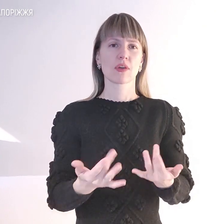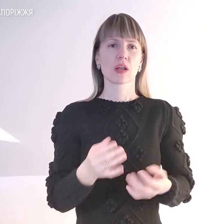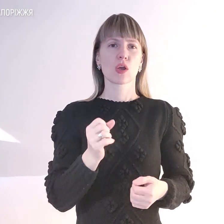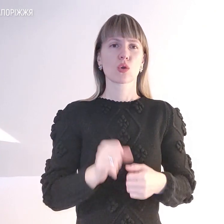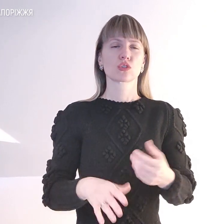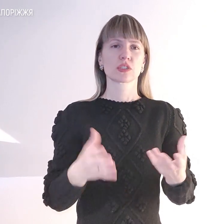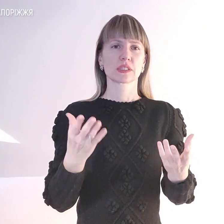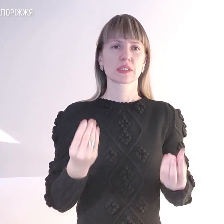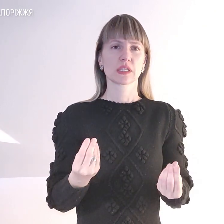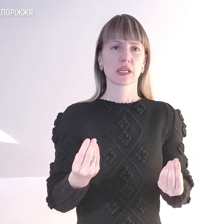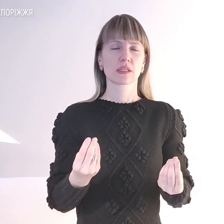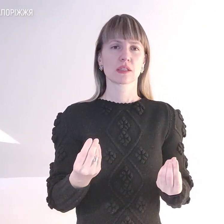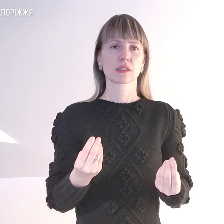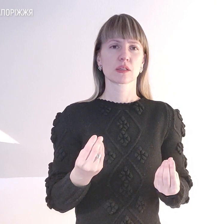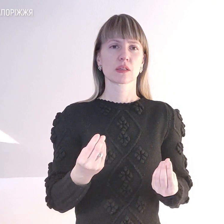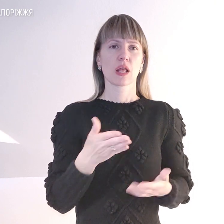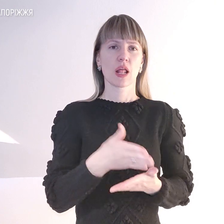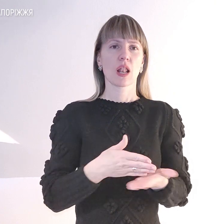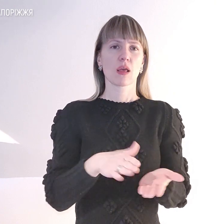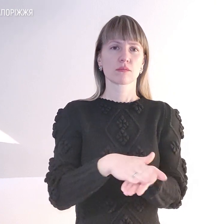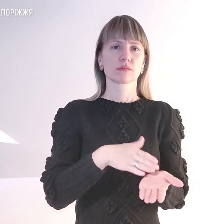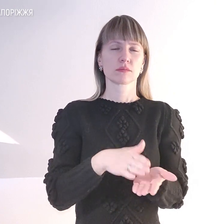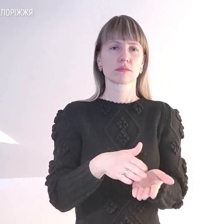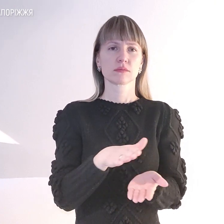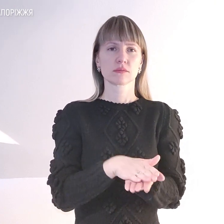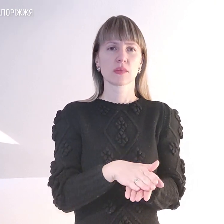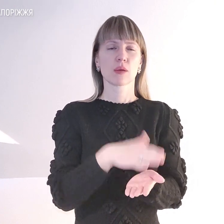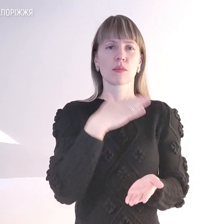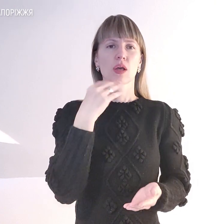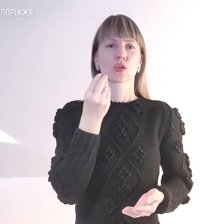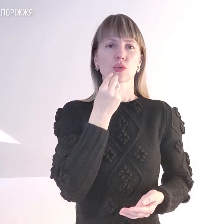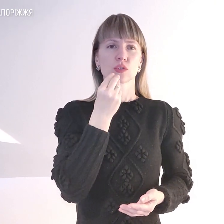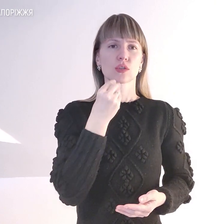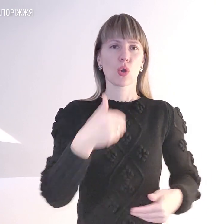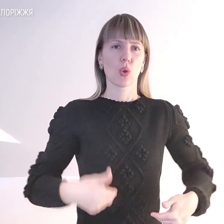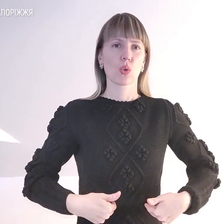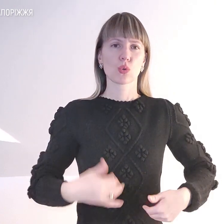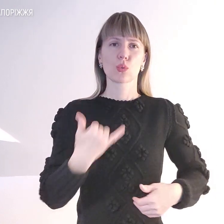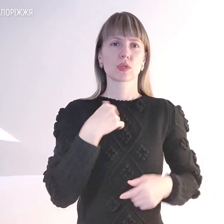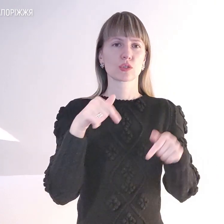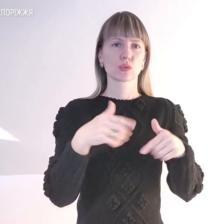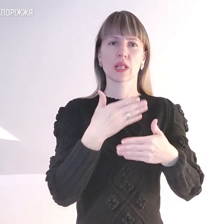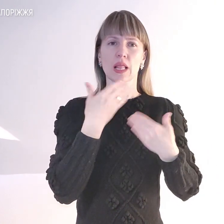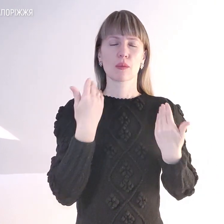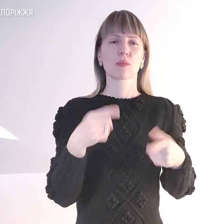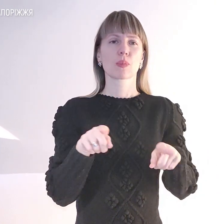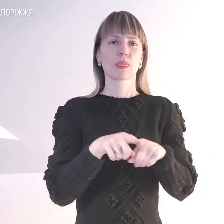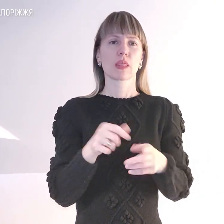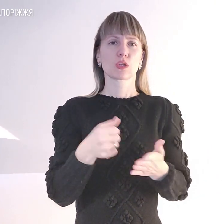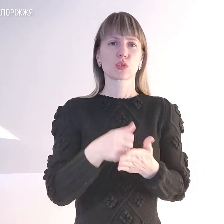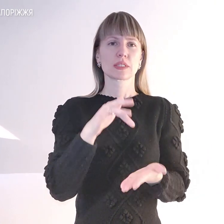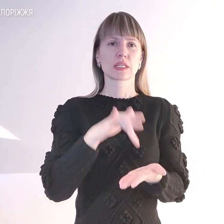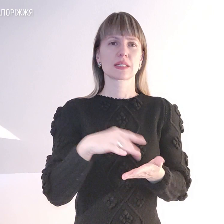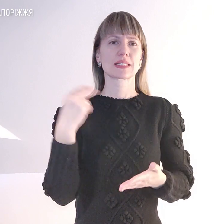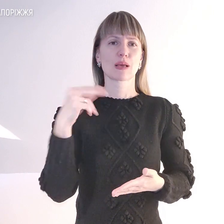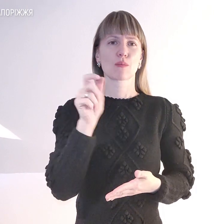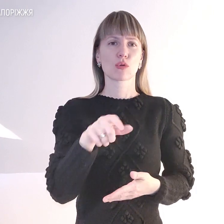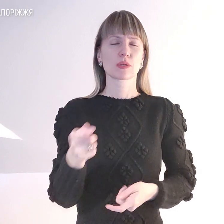день, бутербродики, дуже багато їжі, так що голодних у нас тут нема. Також до центру запоріжці приносять одяг,